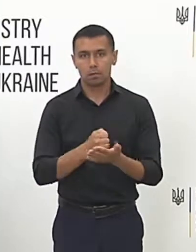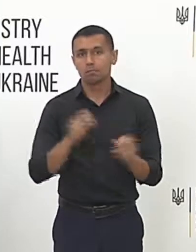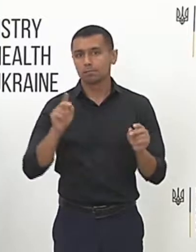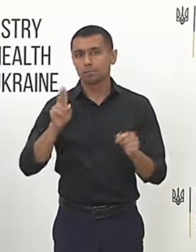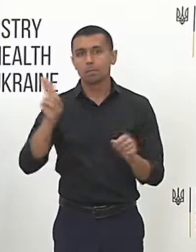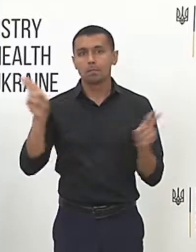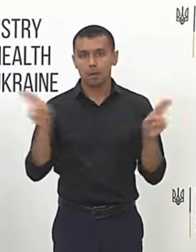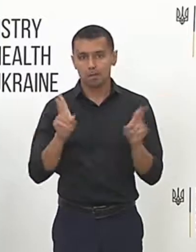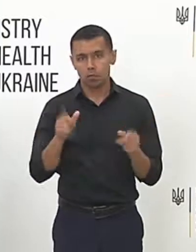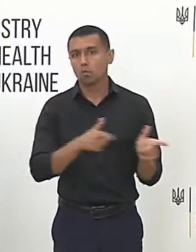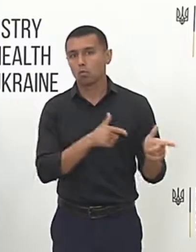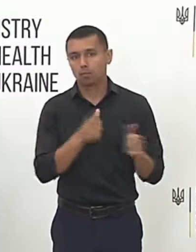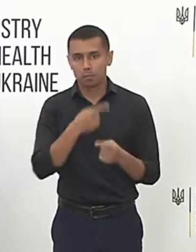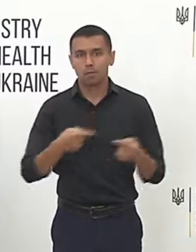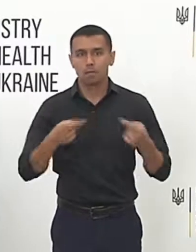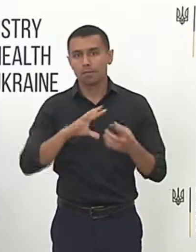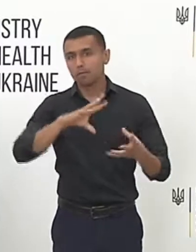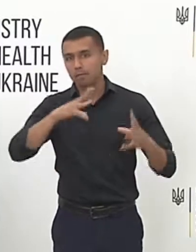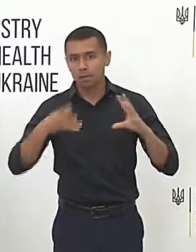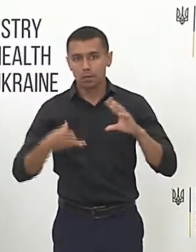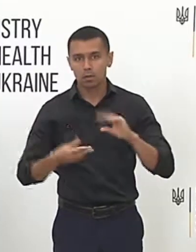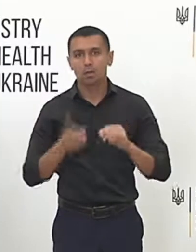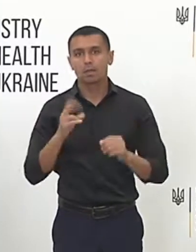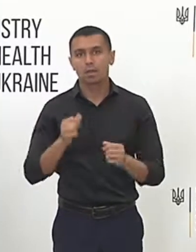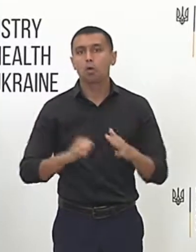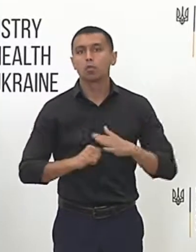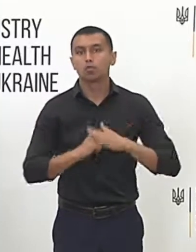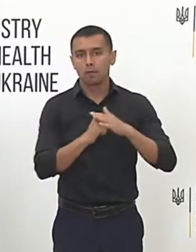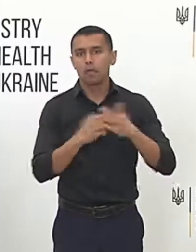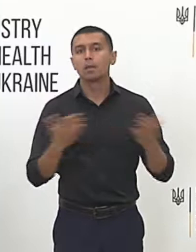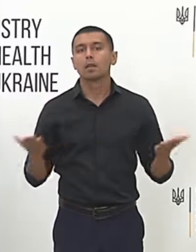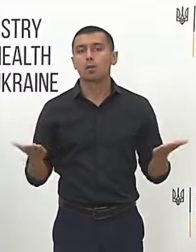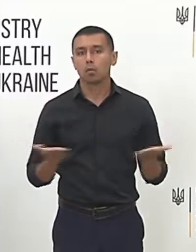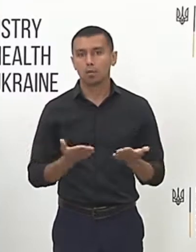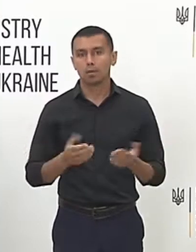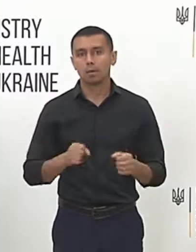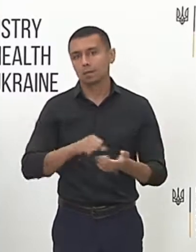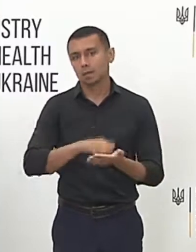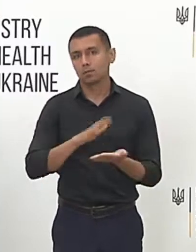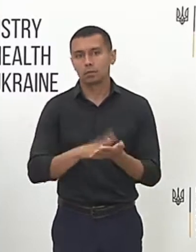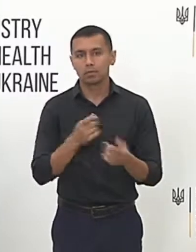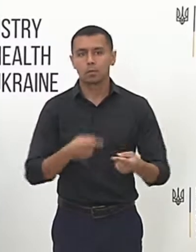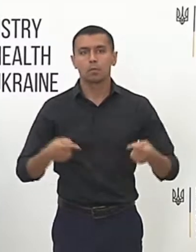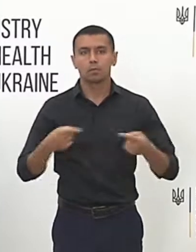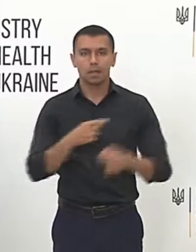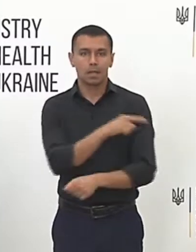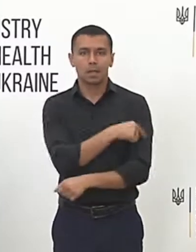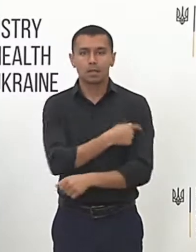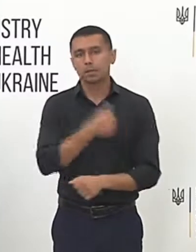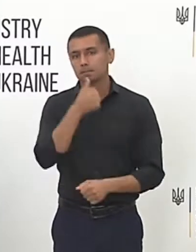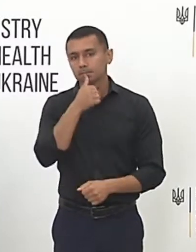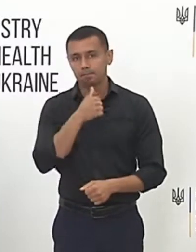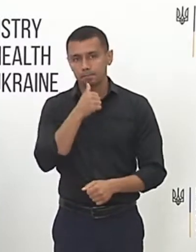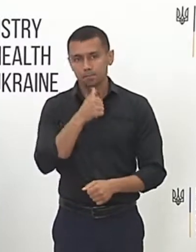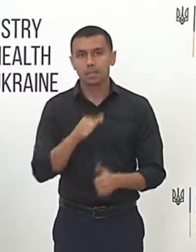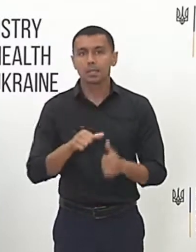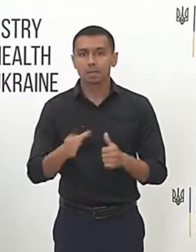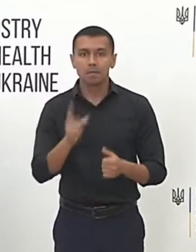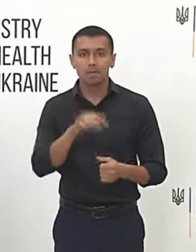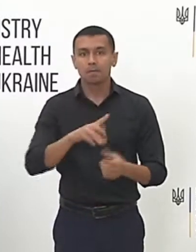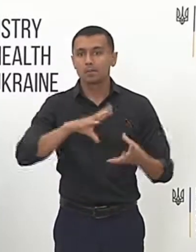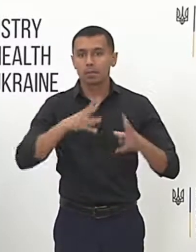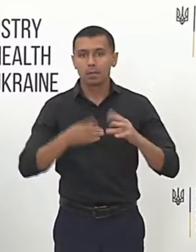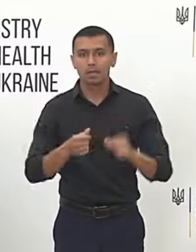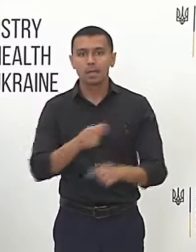критеріям, вони готують відповідний висновок, на основі якого реєструється відповідне клінічне дослідження. Саме в